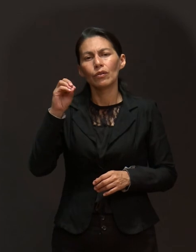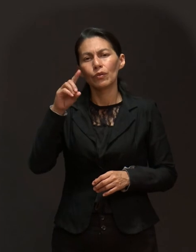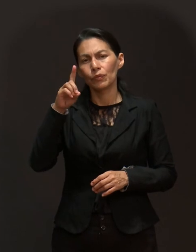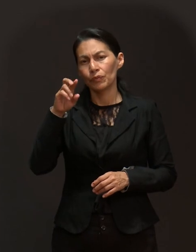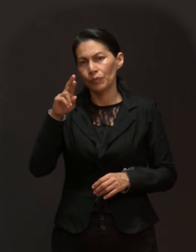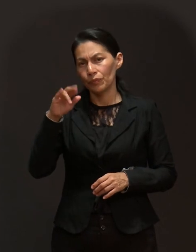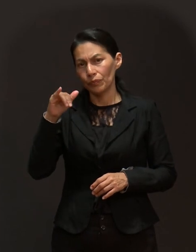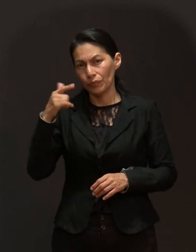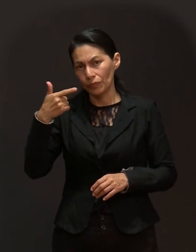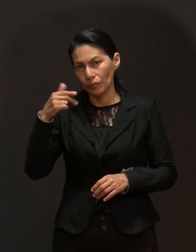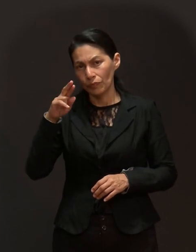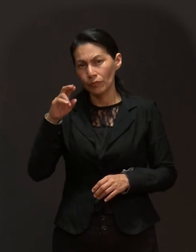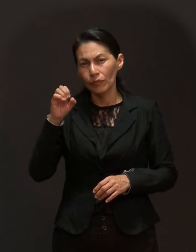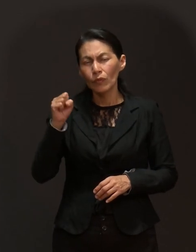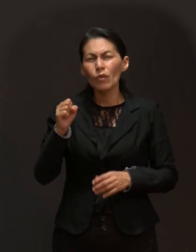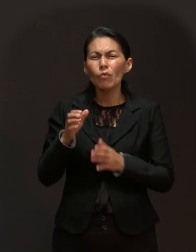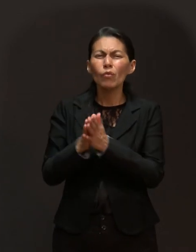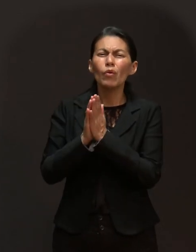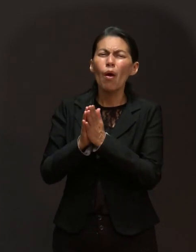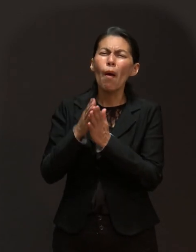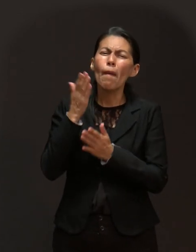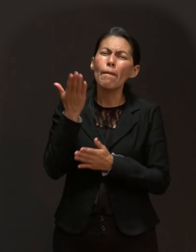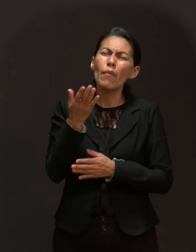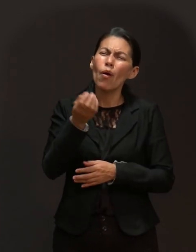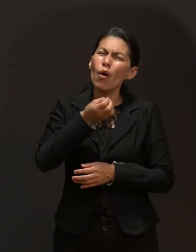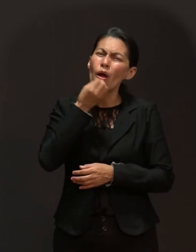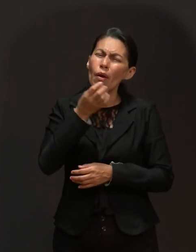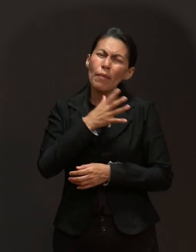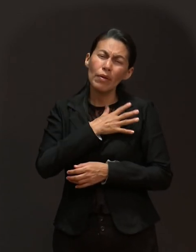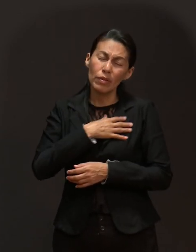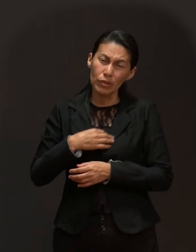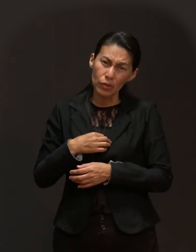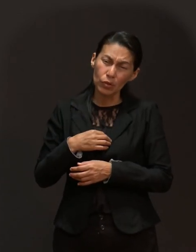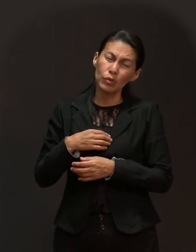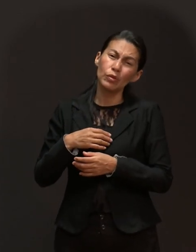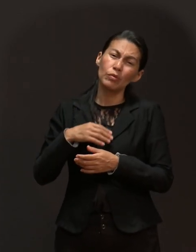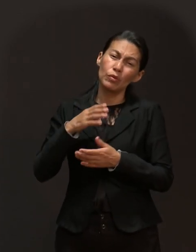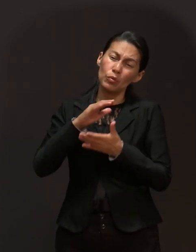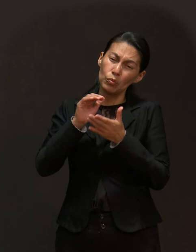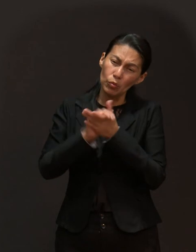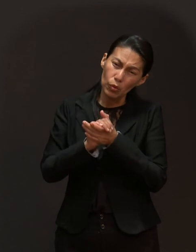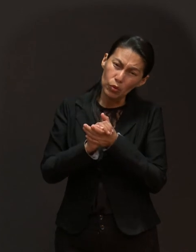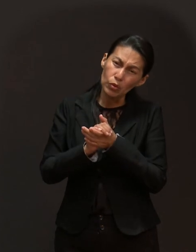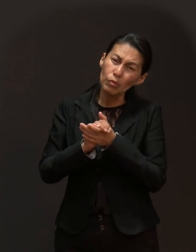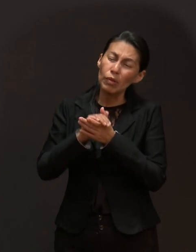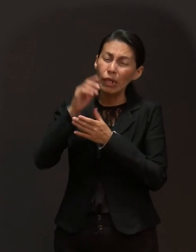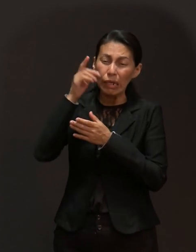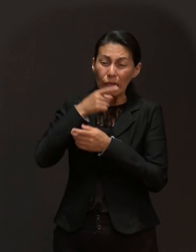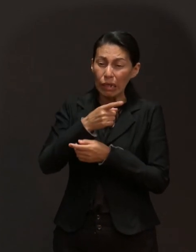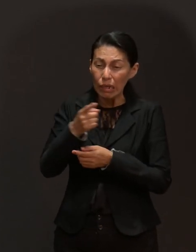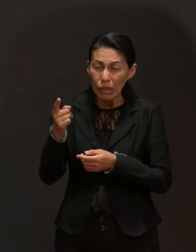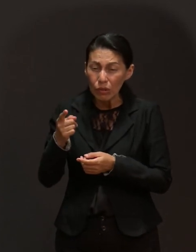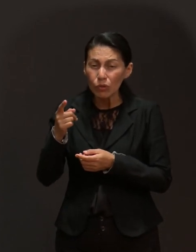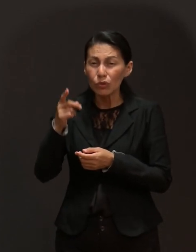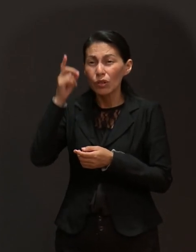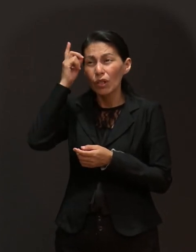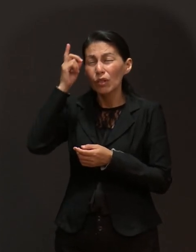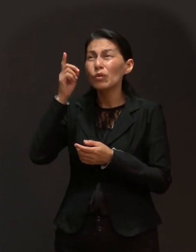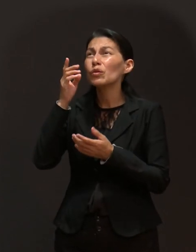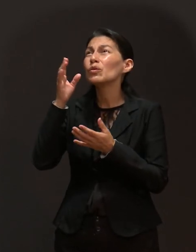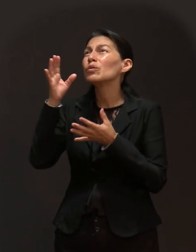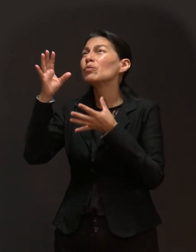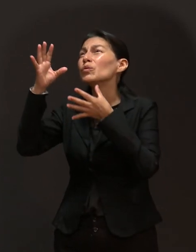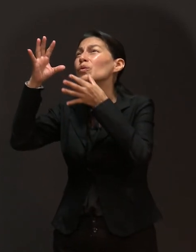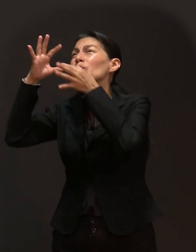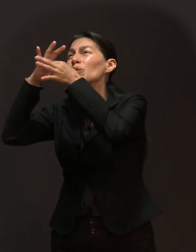por mi salud Por mis hijos y esposo Que puedan buscar el camino de Dios Vamos a estar orando Alicia